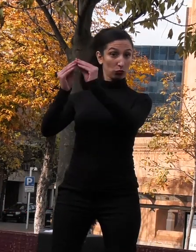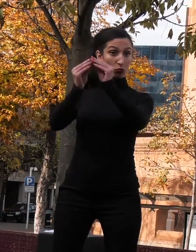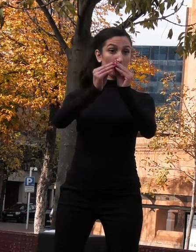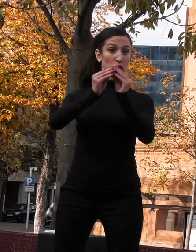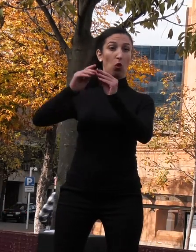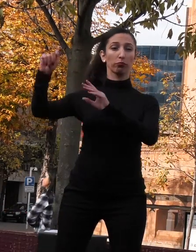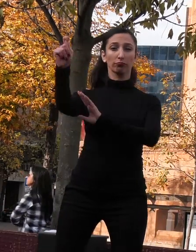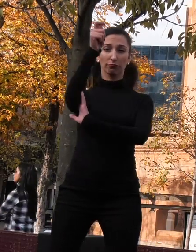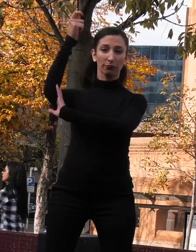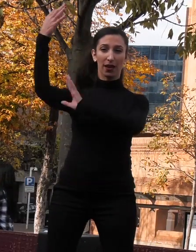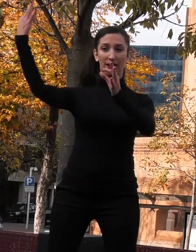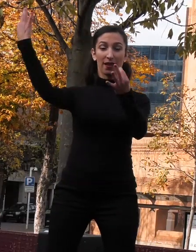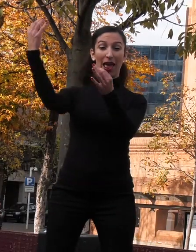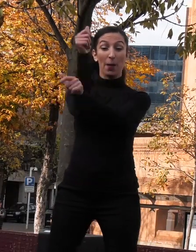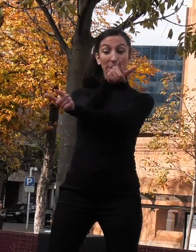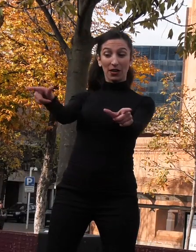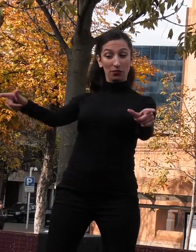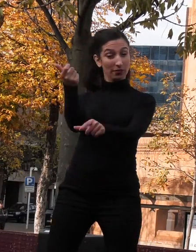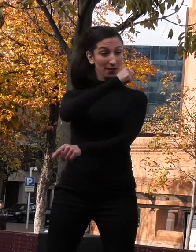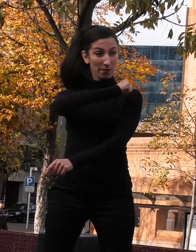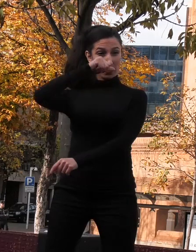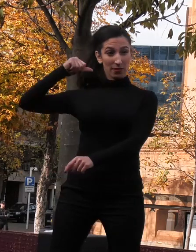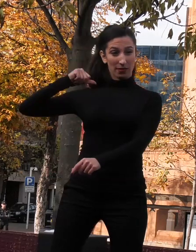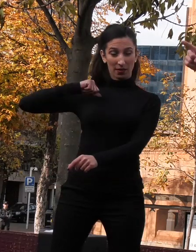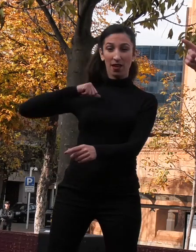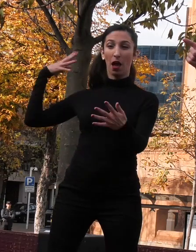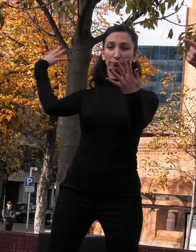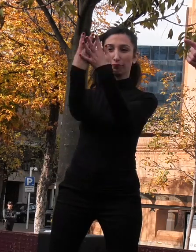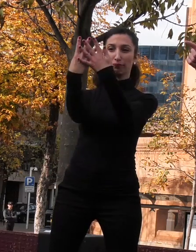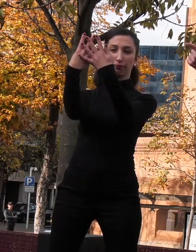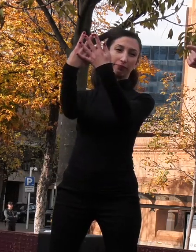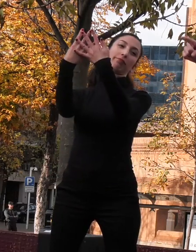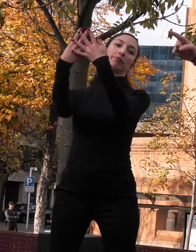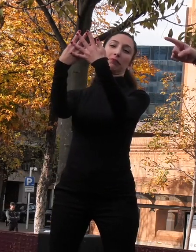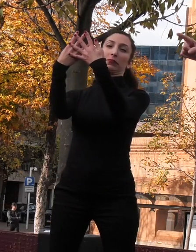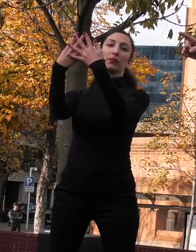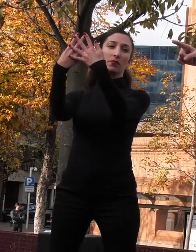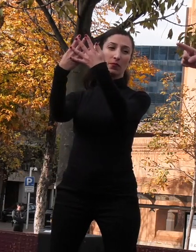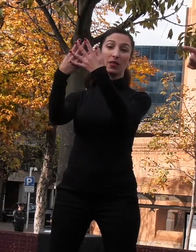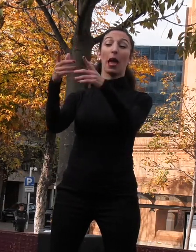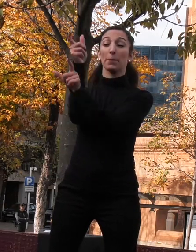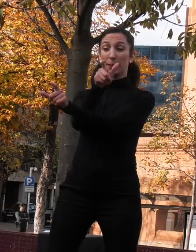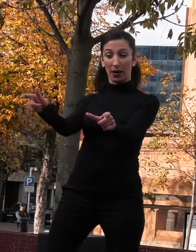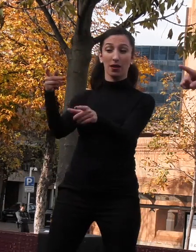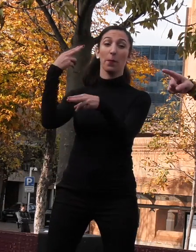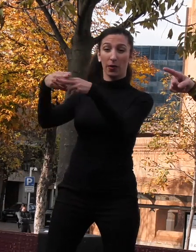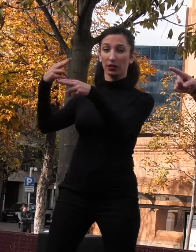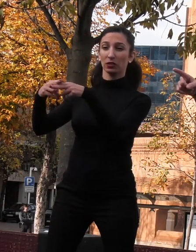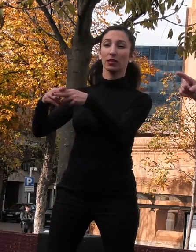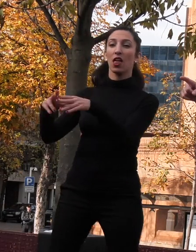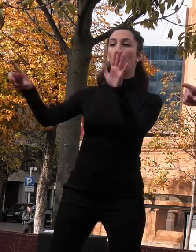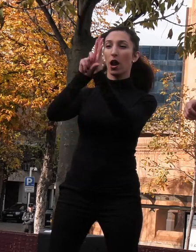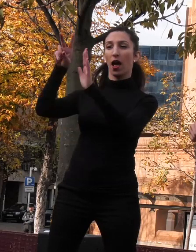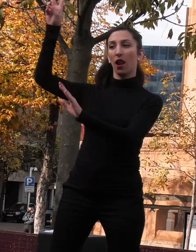lograremos que los golpistas acaben entre rejas y sus partidos ilegalizados,